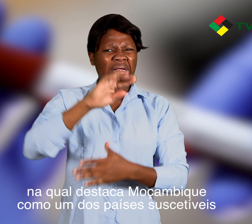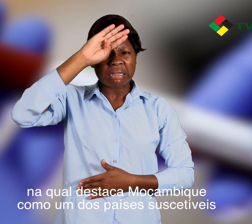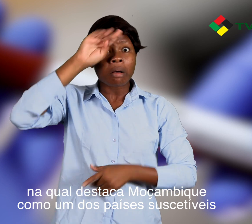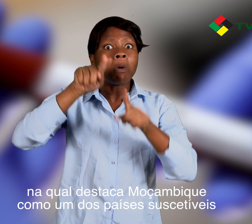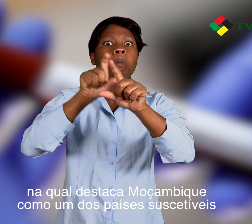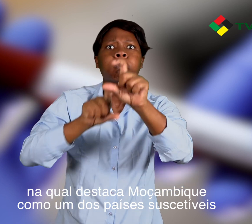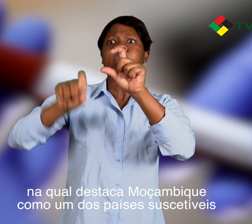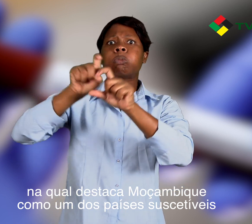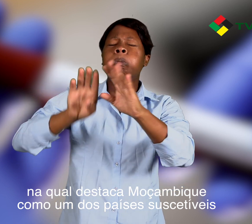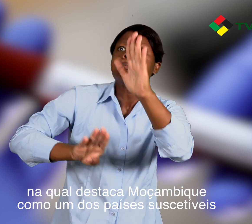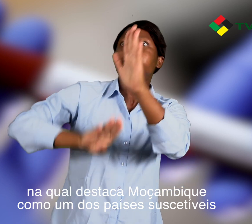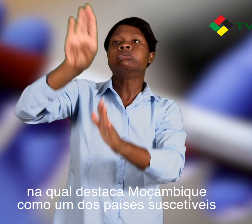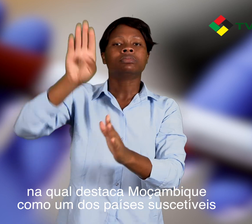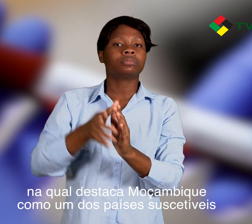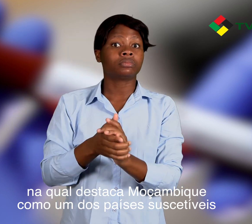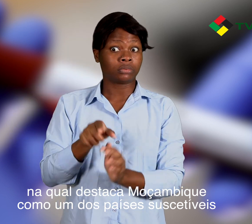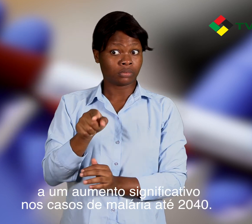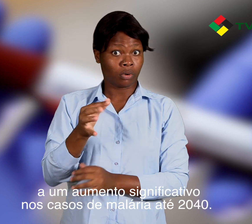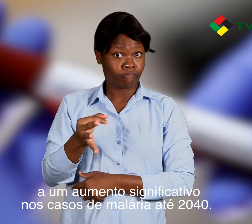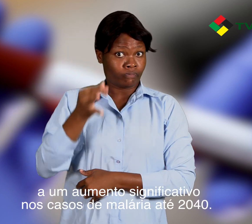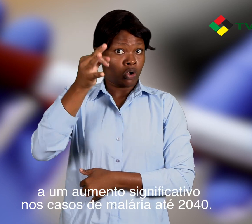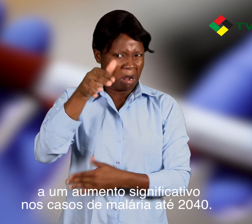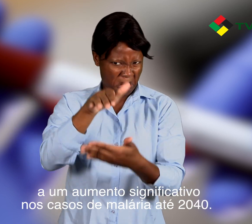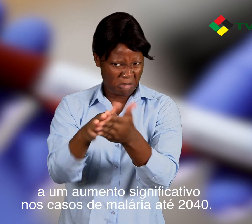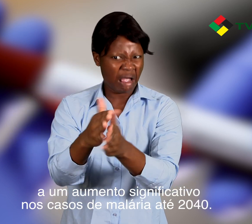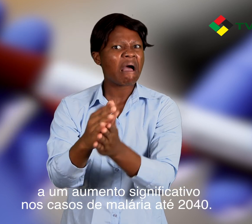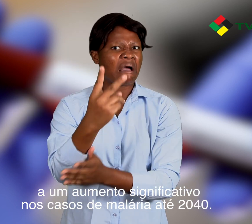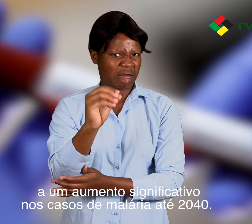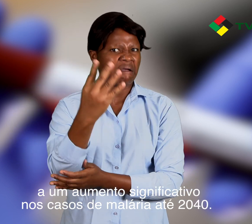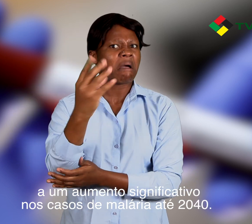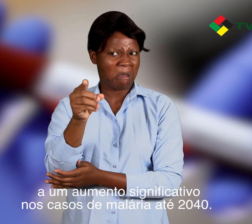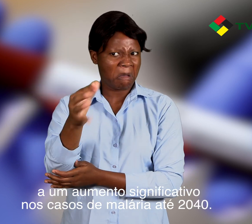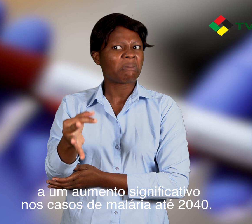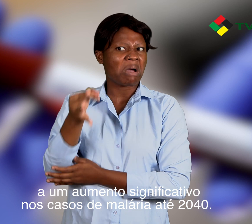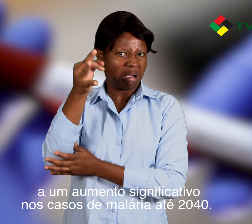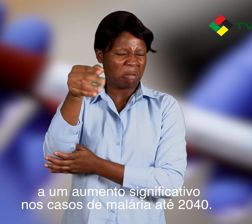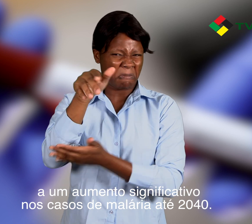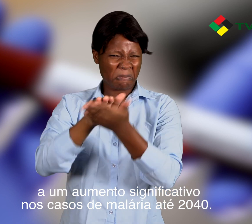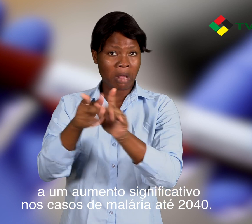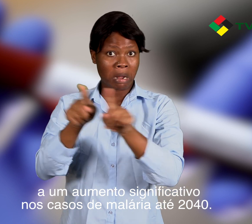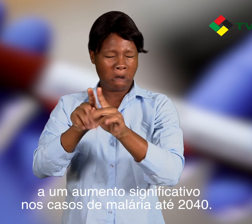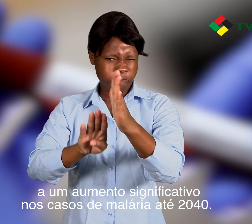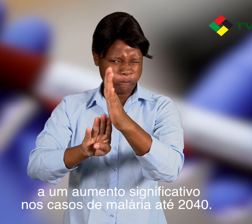como um dos países susceptíveis ao aumento significativo nos casos da malária até 2040.